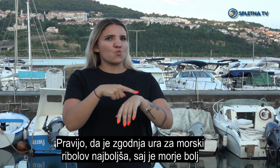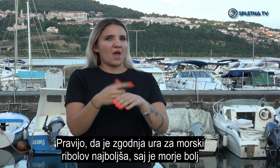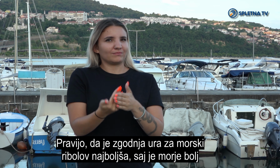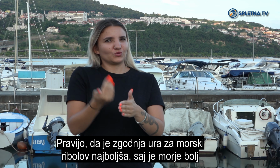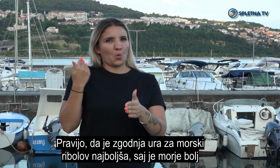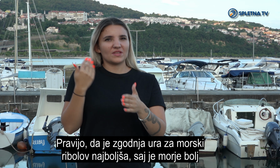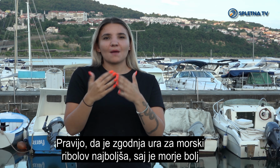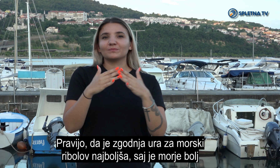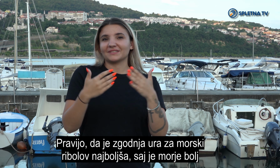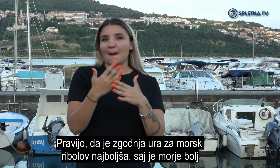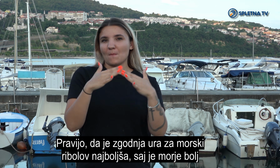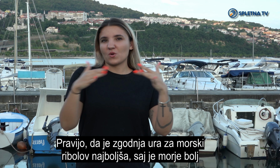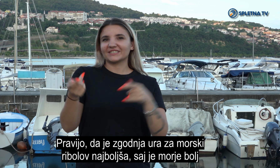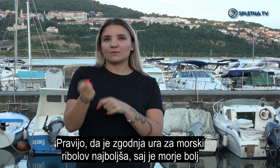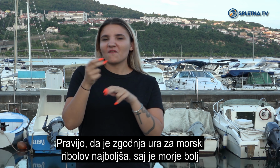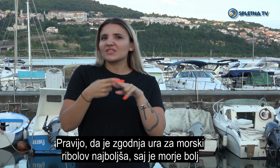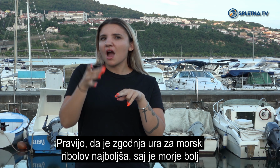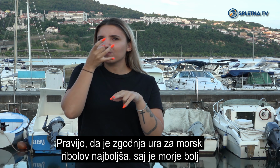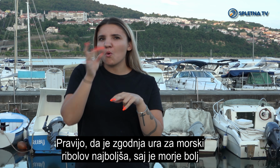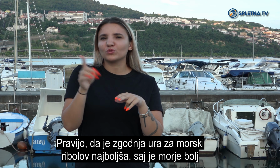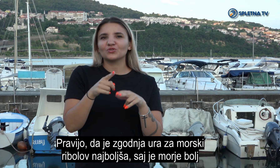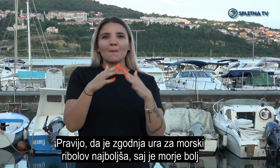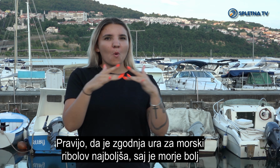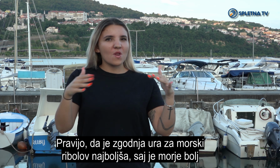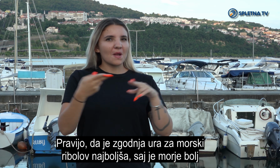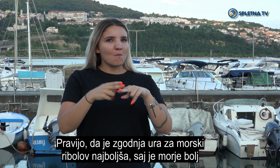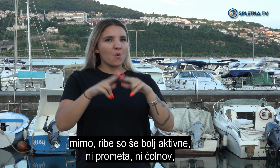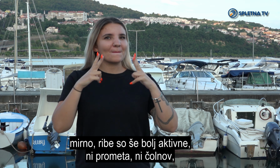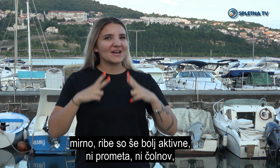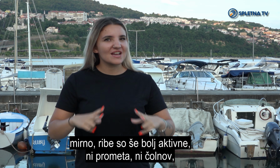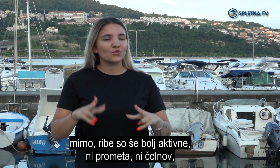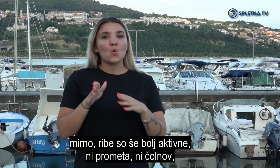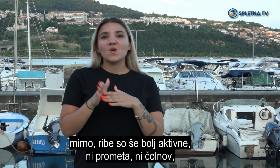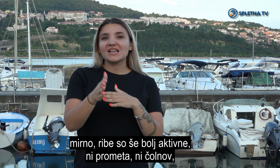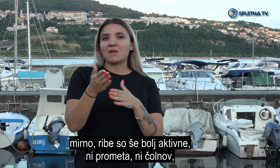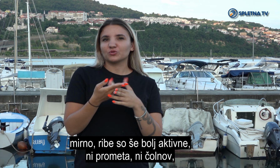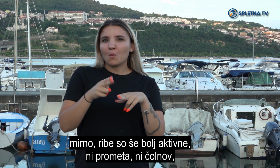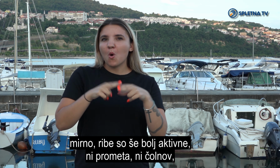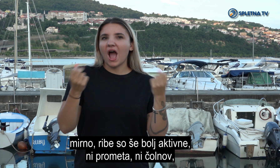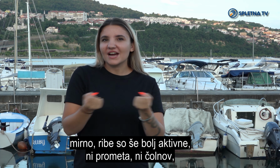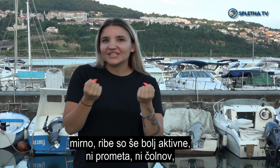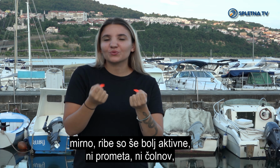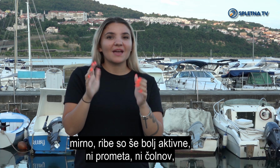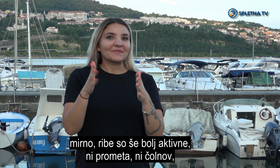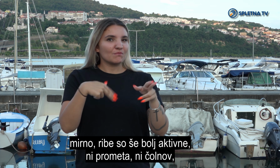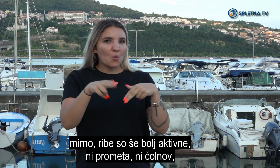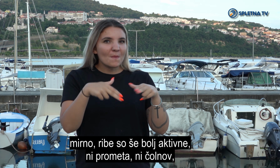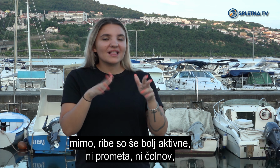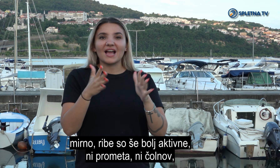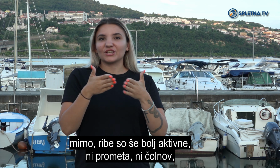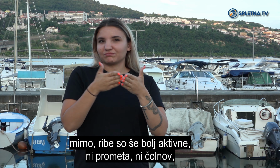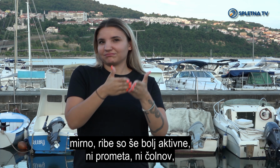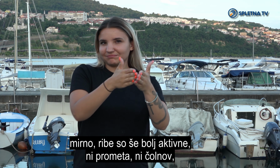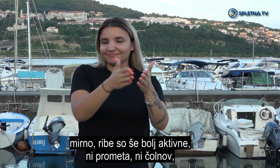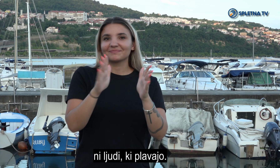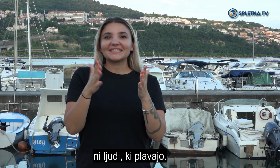ribolov. Pravijo, da je zgodnja ura za morski ribolov najboljša, saj je morje bolj mirno, ribe so še bolj aktivne, ni